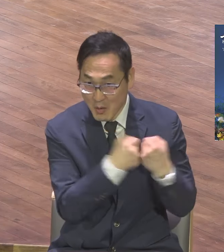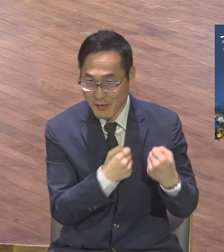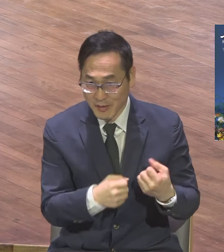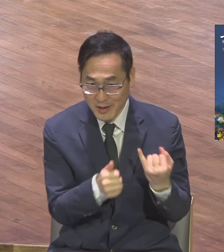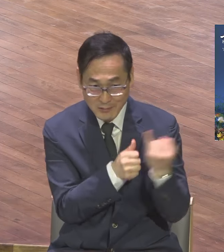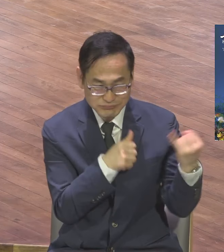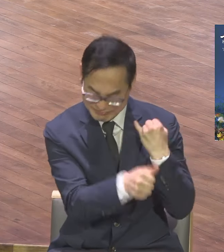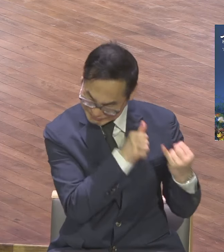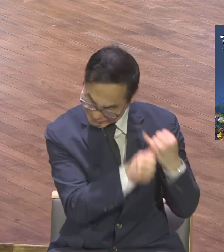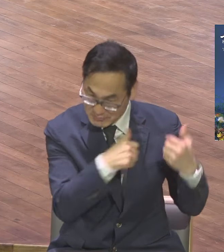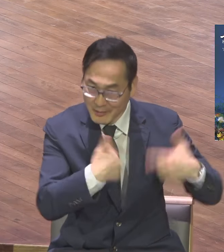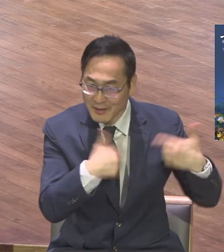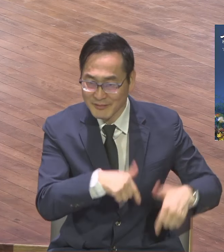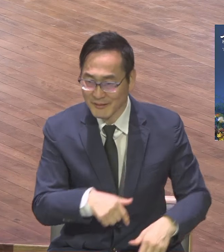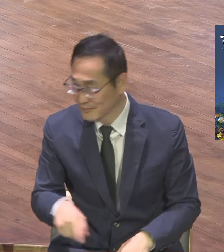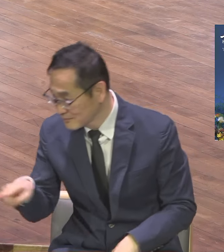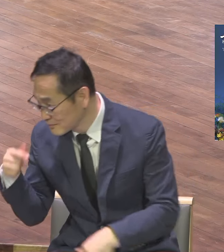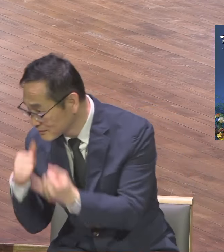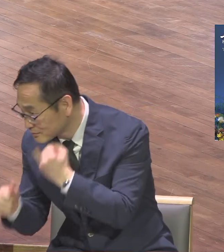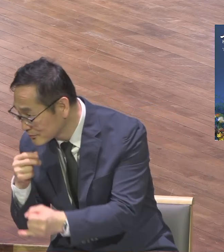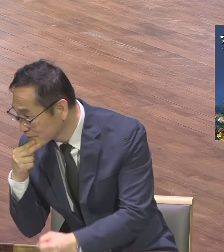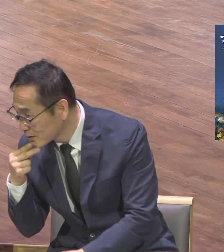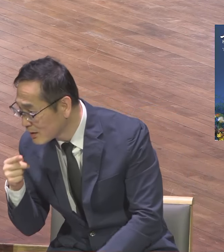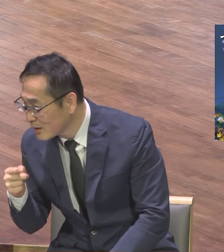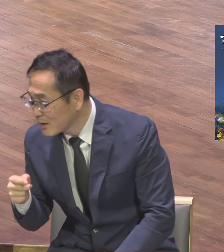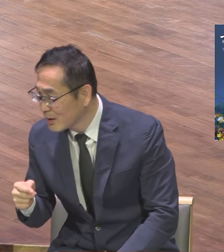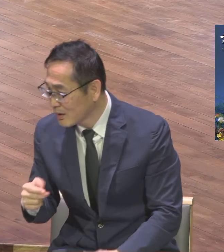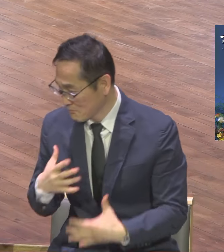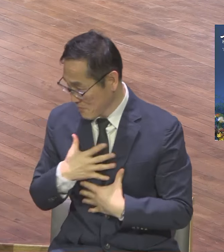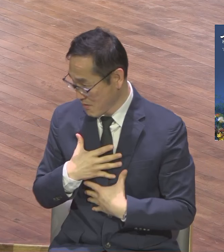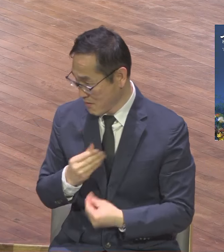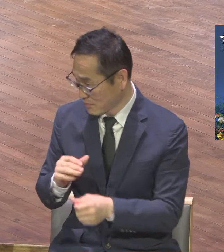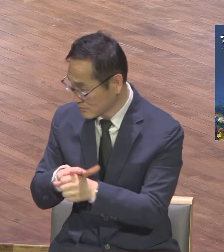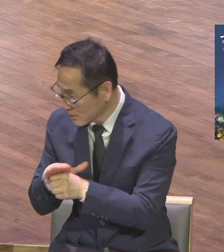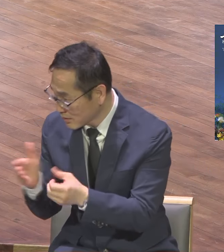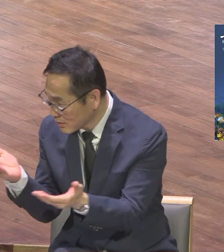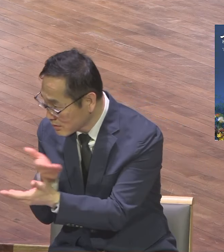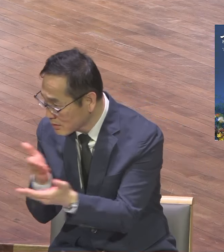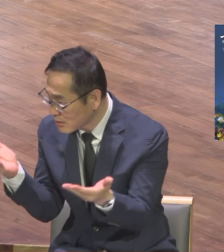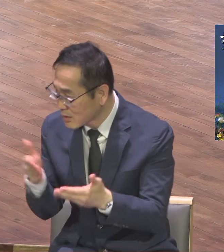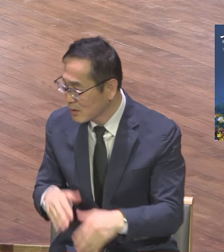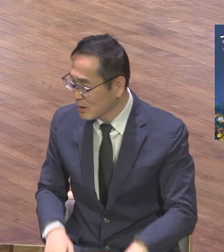어떻게 저럴 수가 있나. 모습이 틀려요. 편안해요.